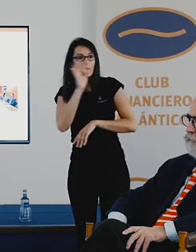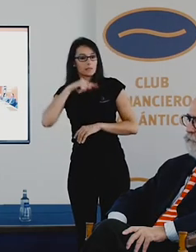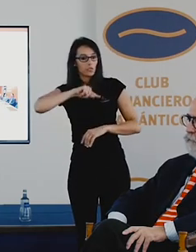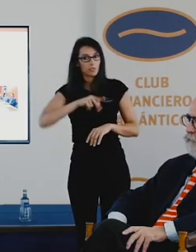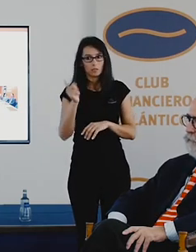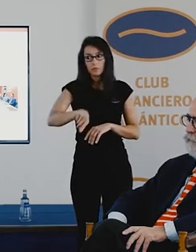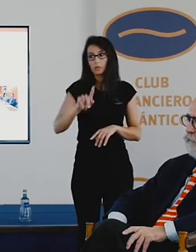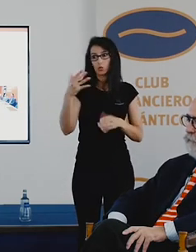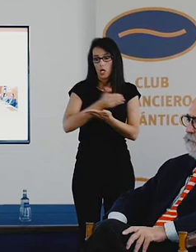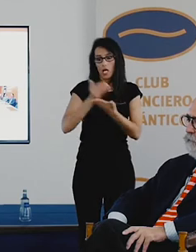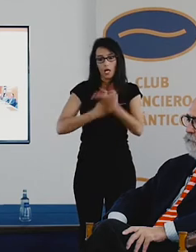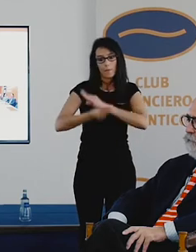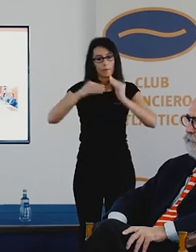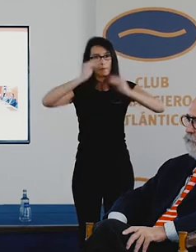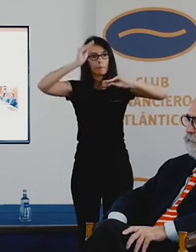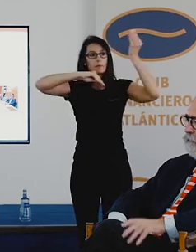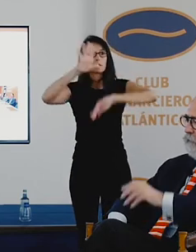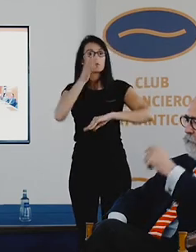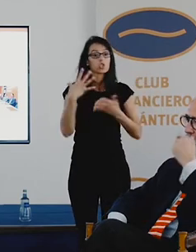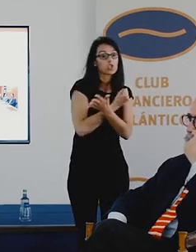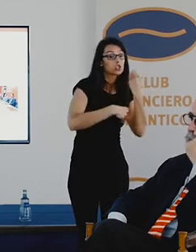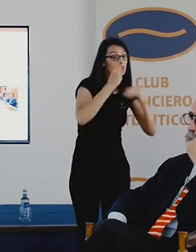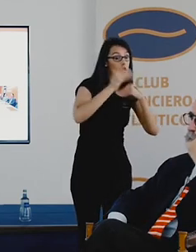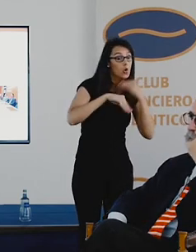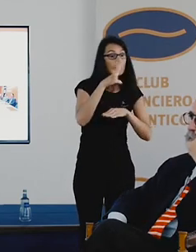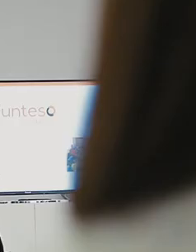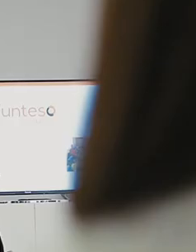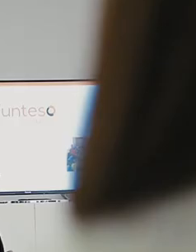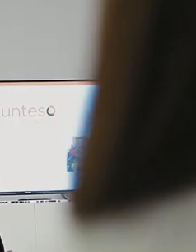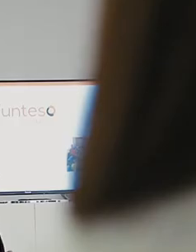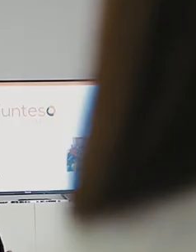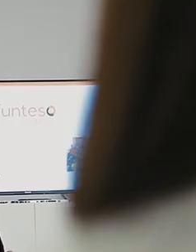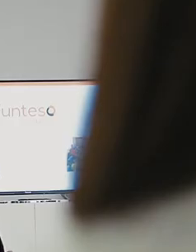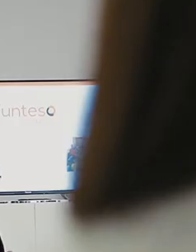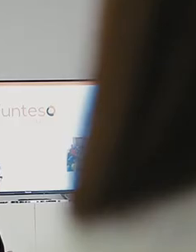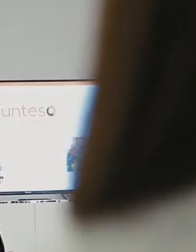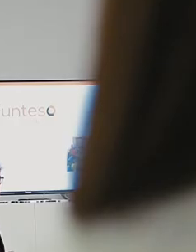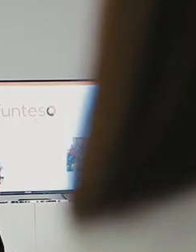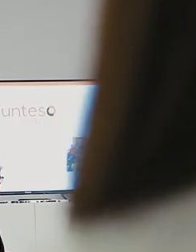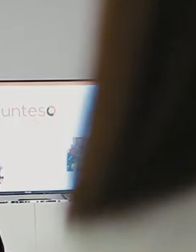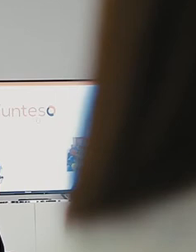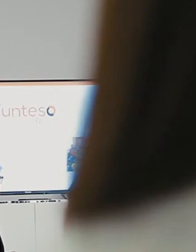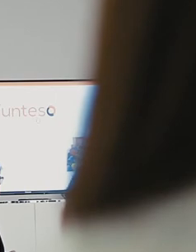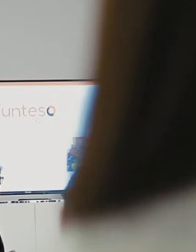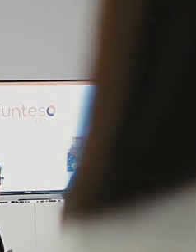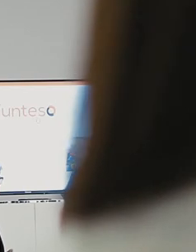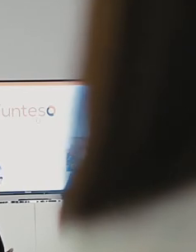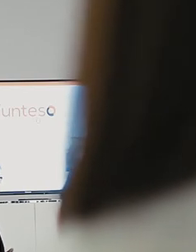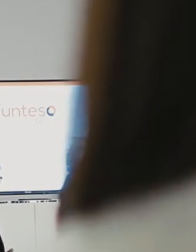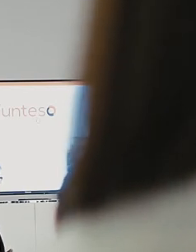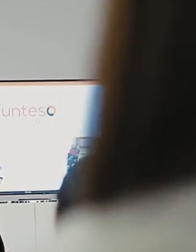vas a ganar más dinero, que es lo lógico, porque todos comemos, todos tenemos hijos y los que somos empresarios y los que somos autónomos y nos pasa, sabemos lo que es